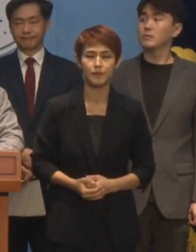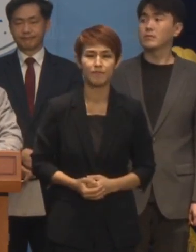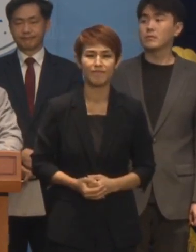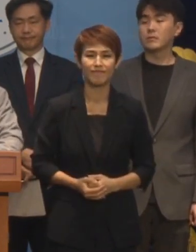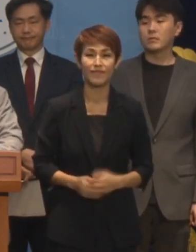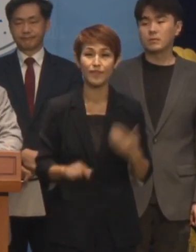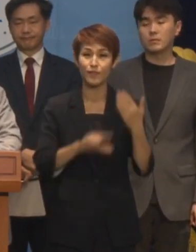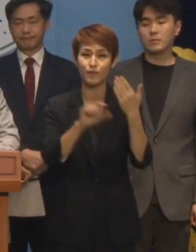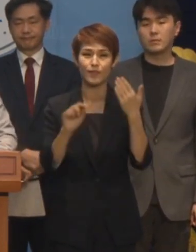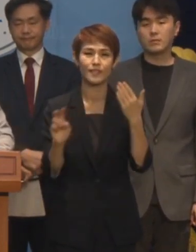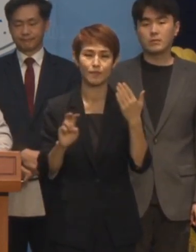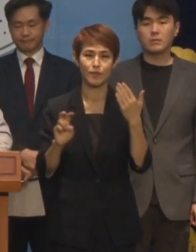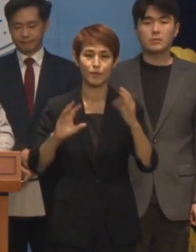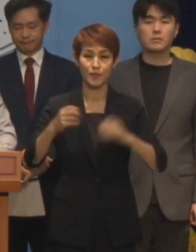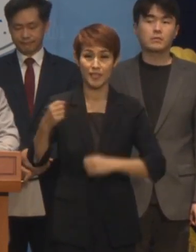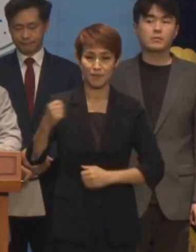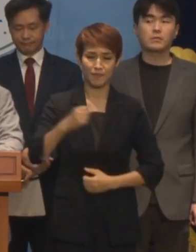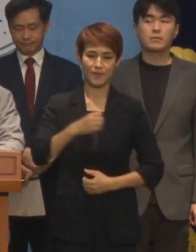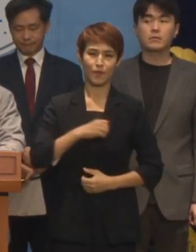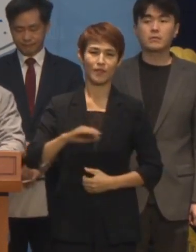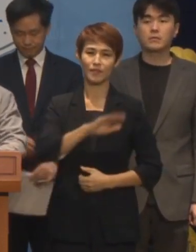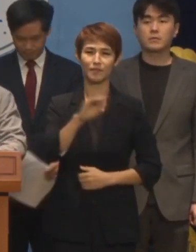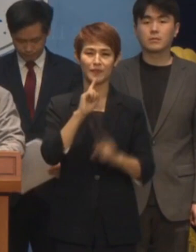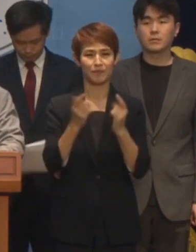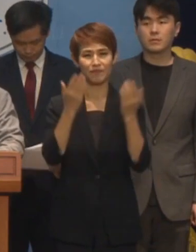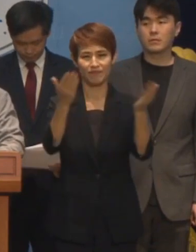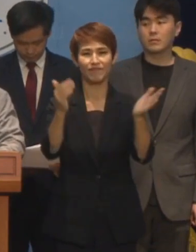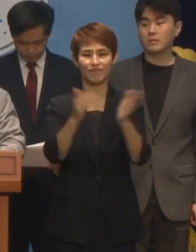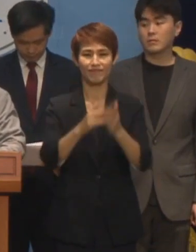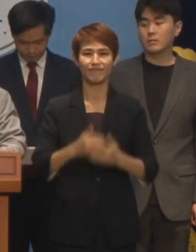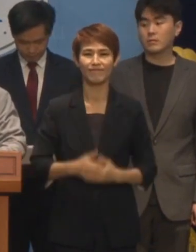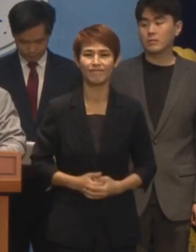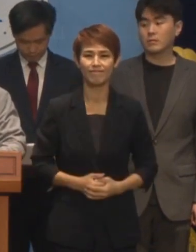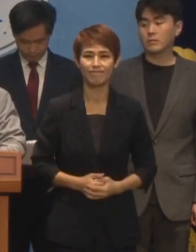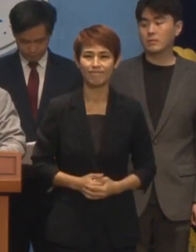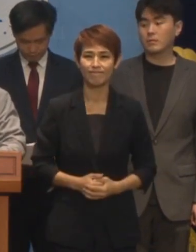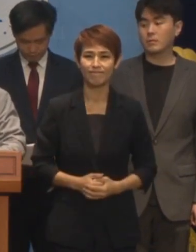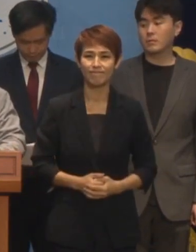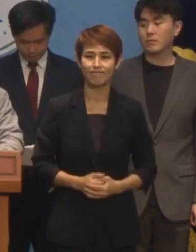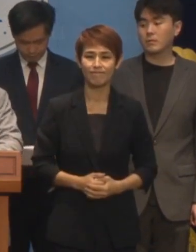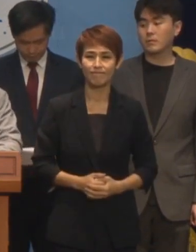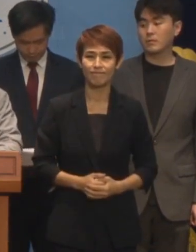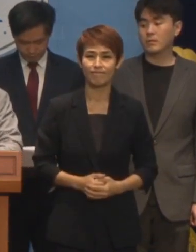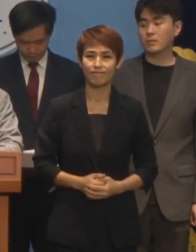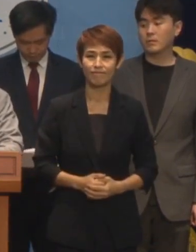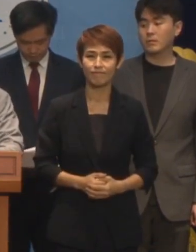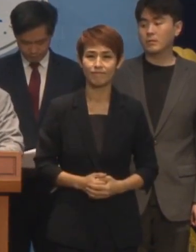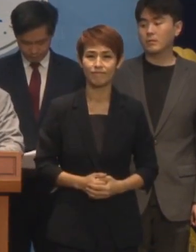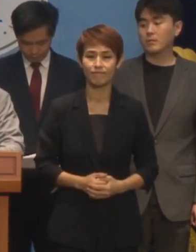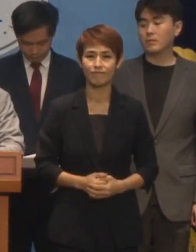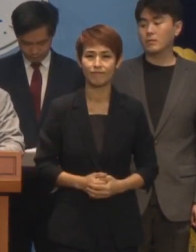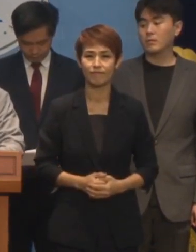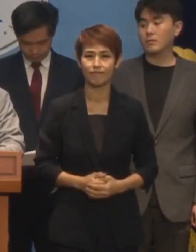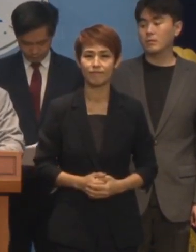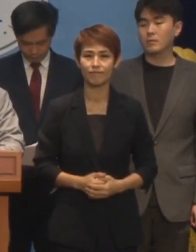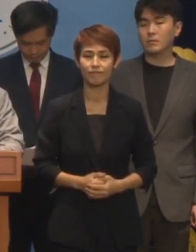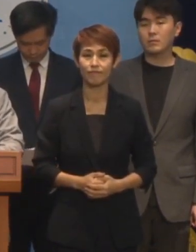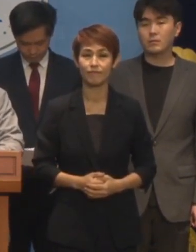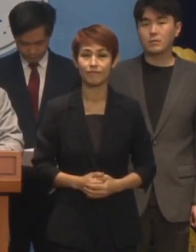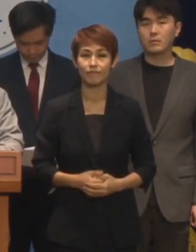9월 20일 국민의힘 열성당원 1동, 그래서 참가 의사를 표시한 당협위원장들 이름을